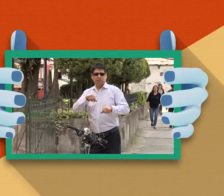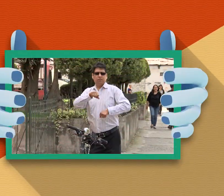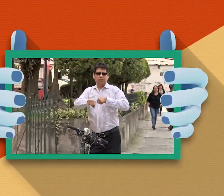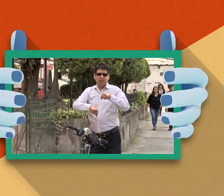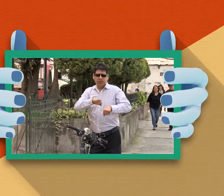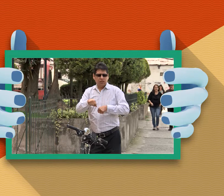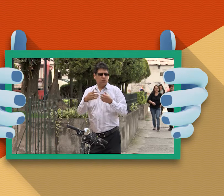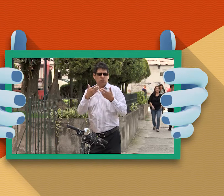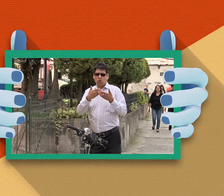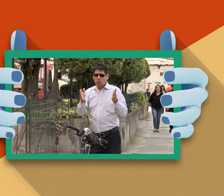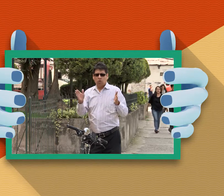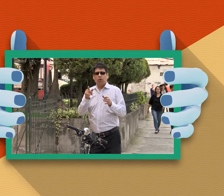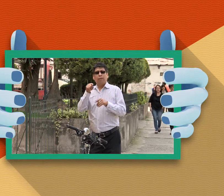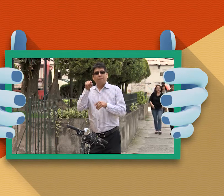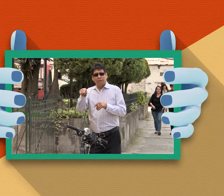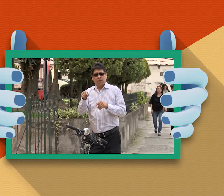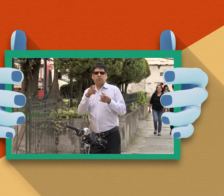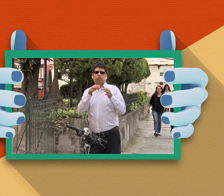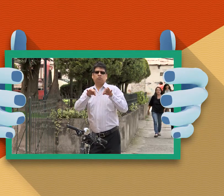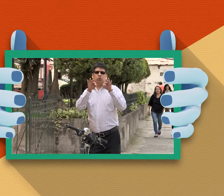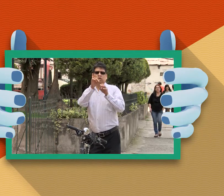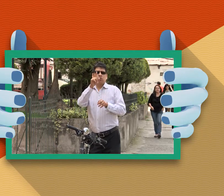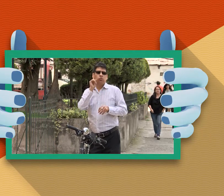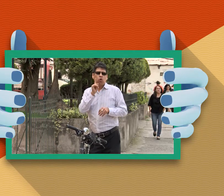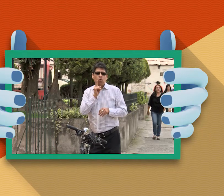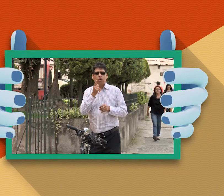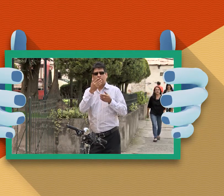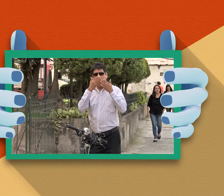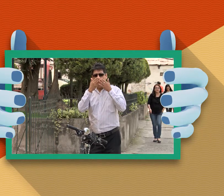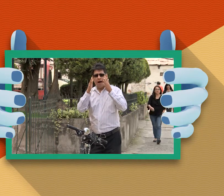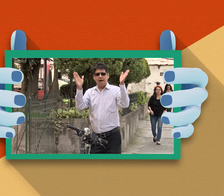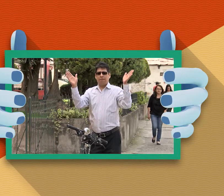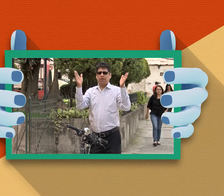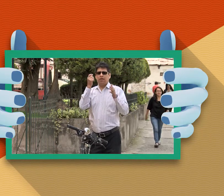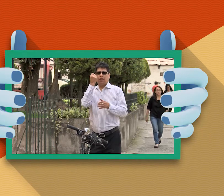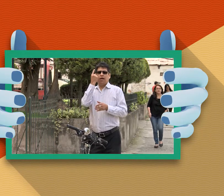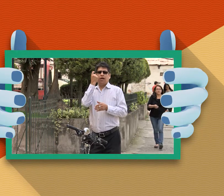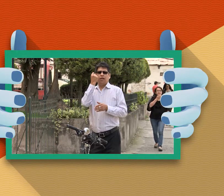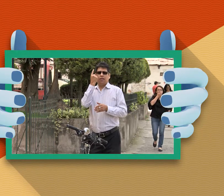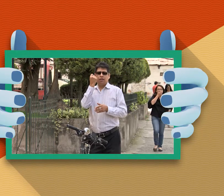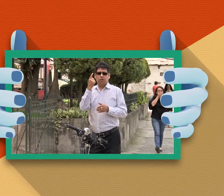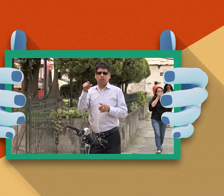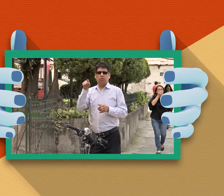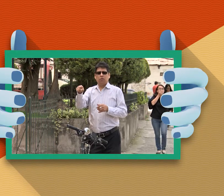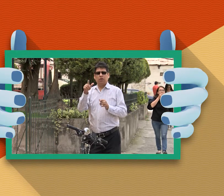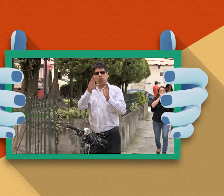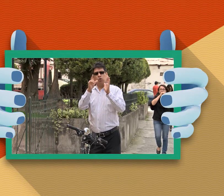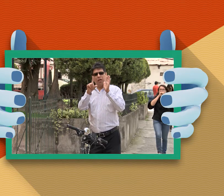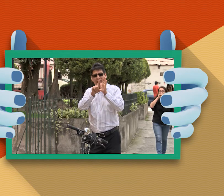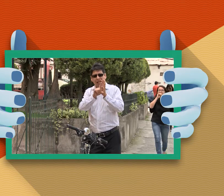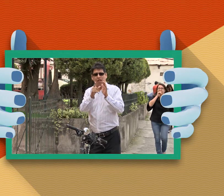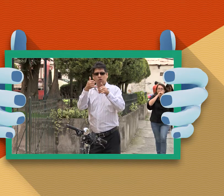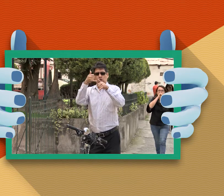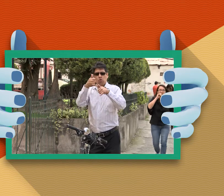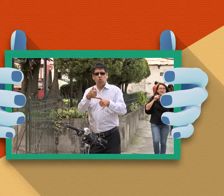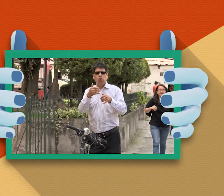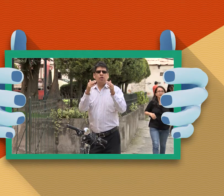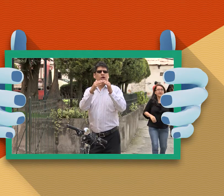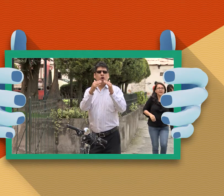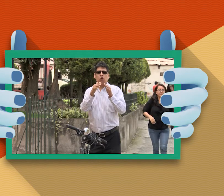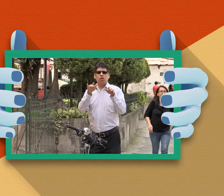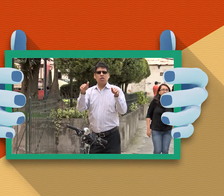pong diferentes disciplinas de las cuales ustedes pueden inscribirse eso quiere decir que estamos iguales